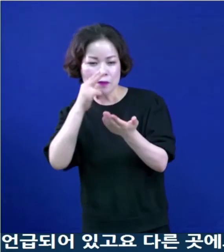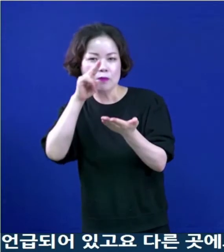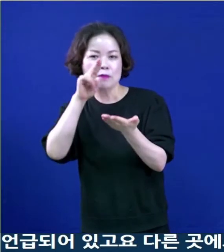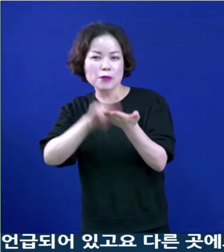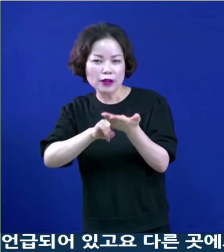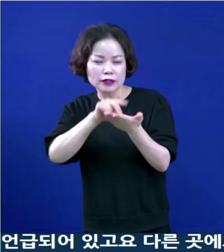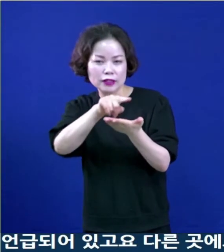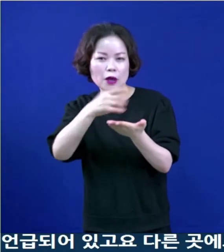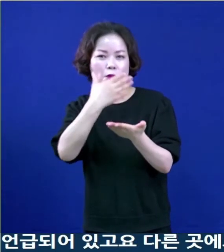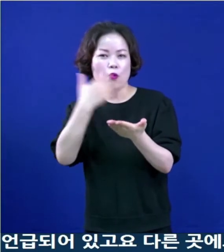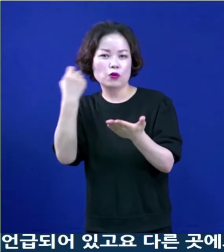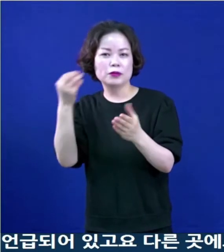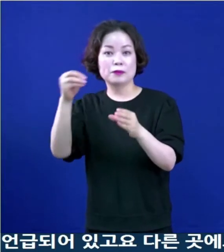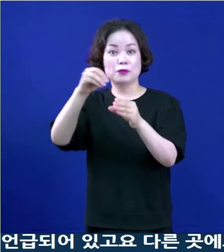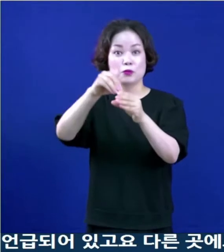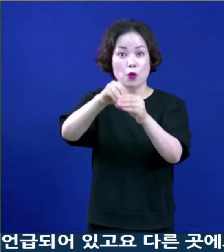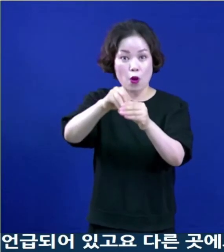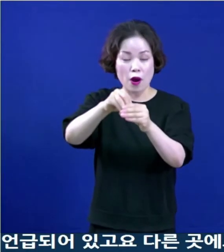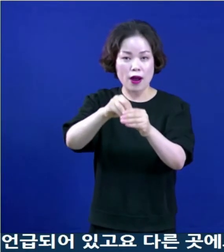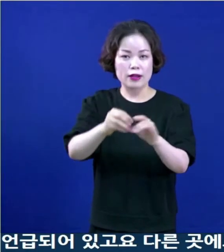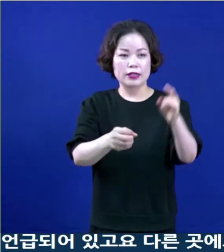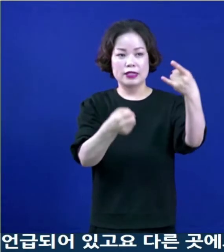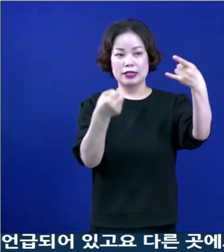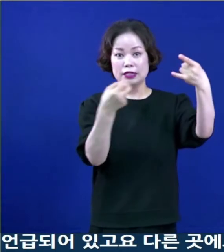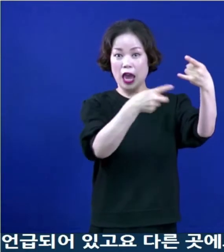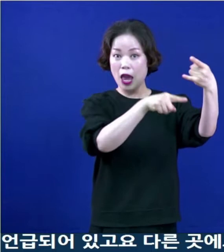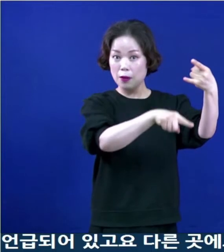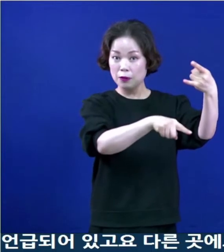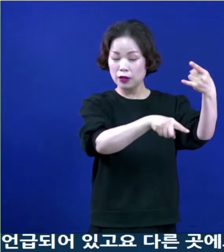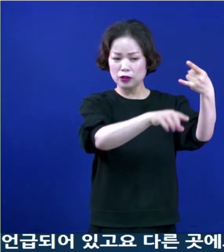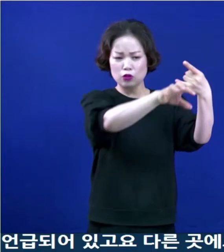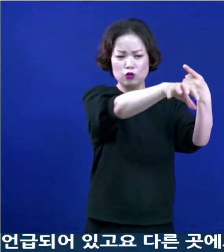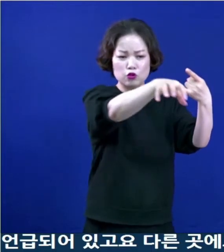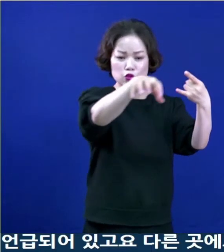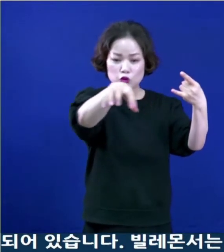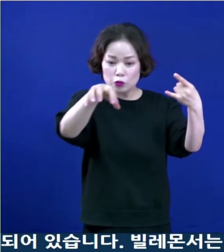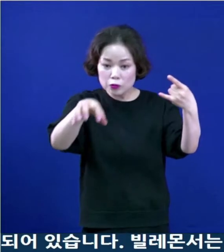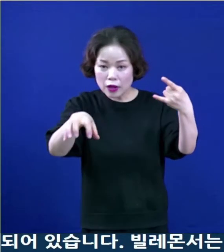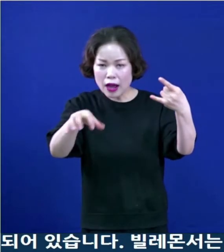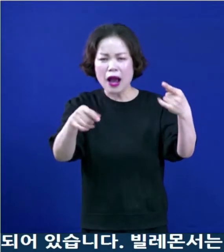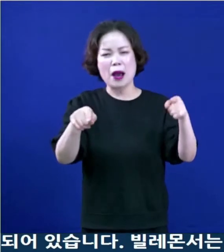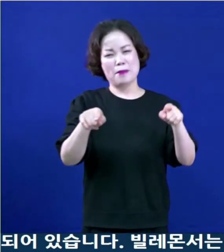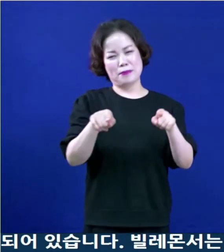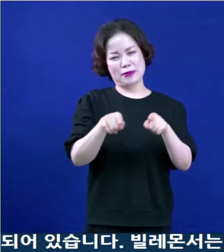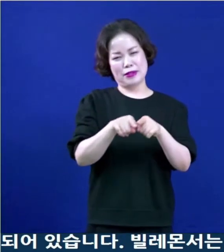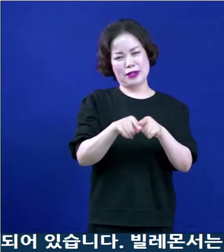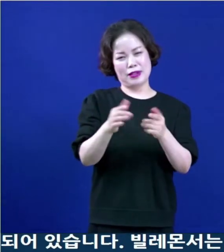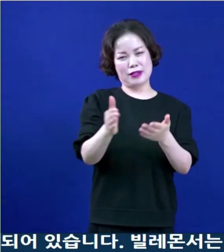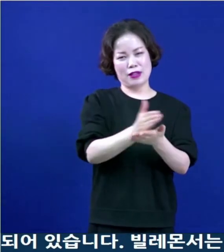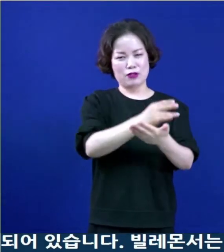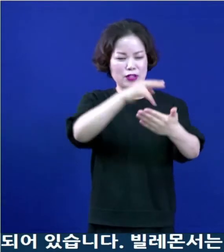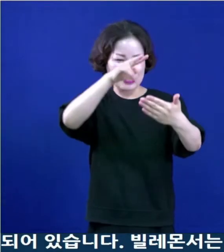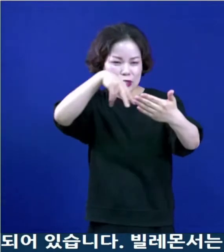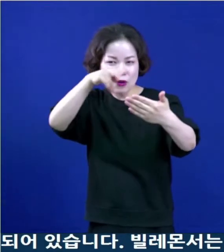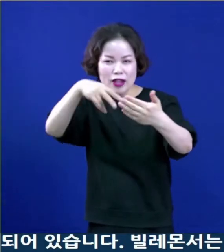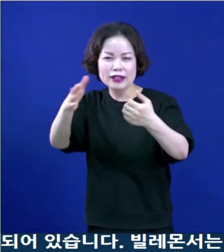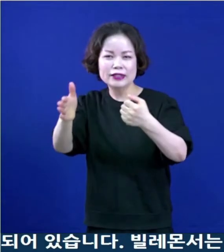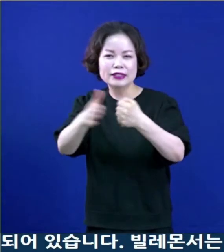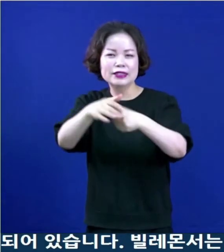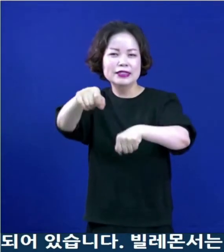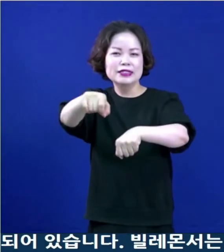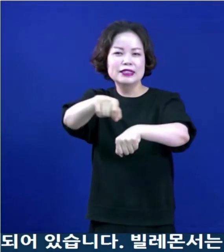담아둔 것입니다. 에베소서가 주변 사람들과 같이 나누어 읽으라고 했기 때문에, 그래서